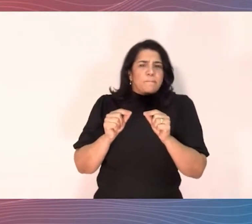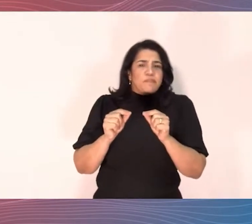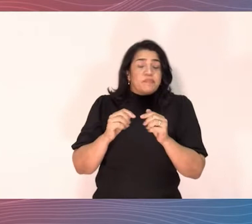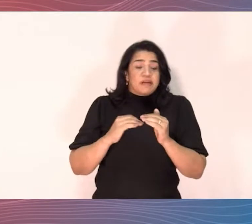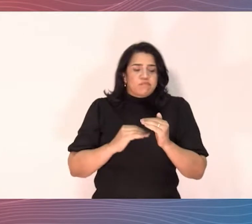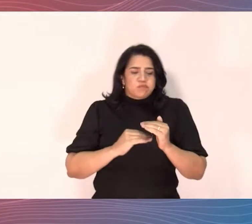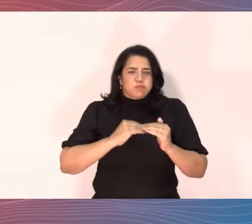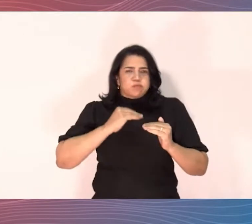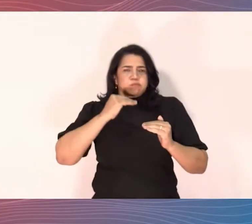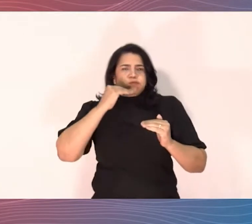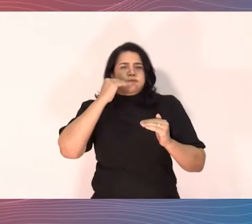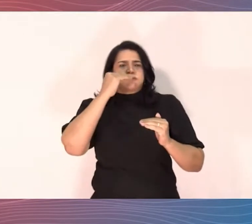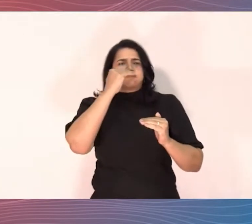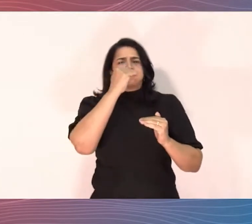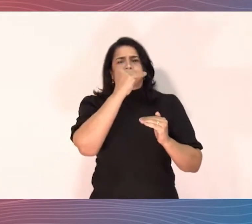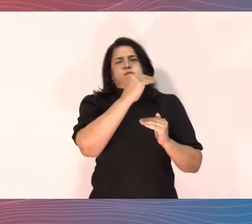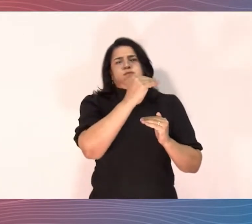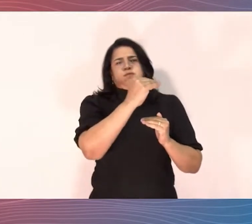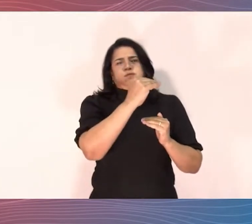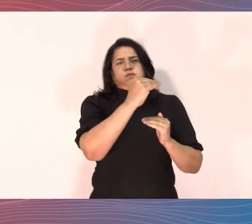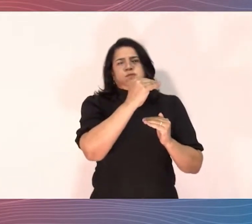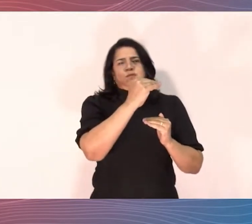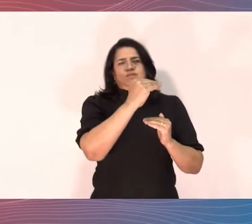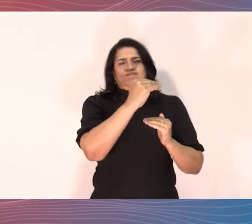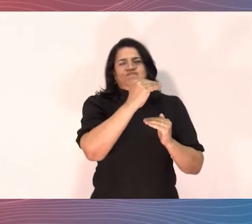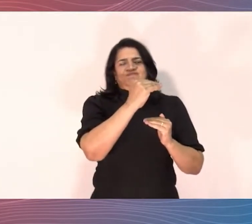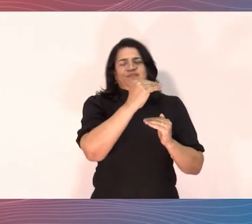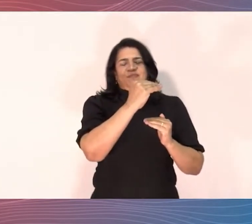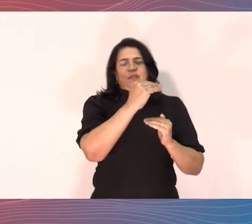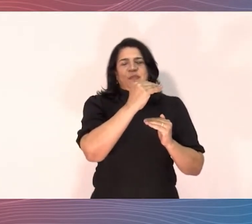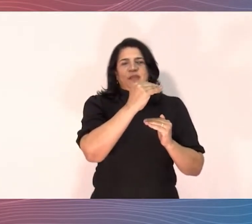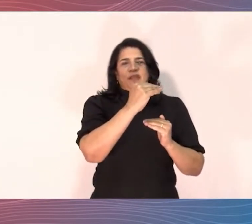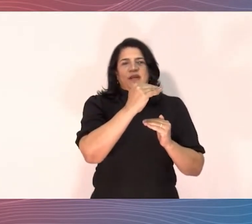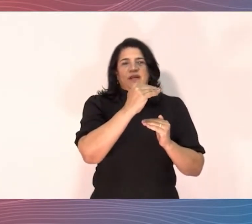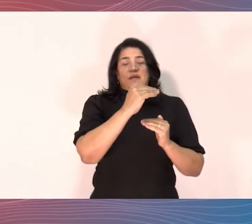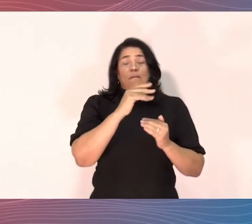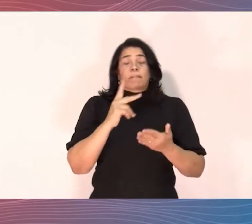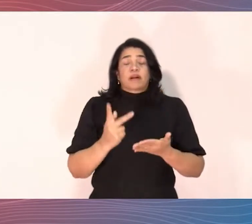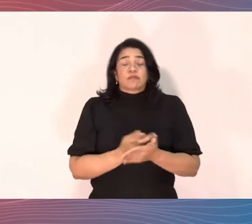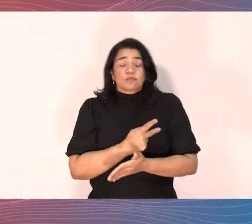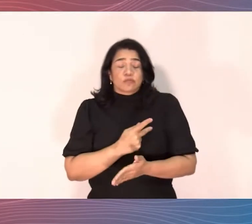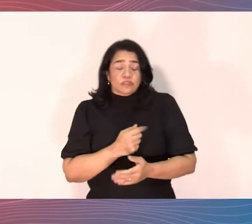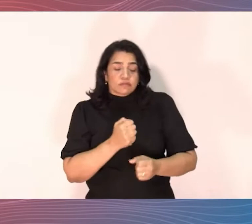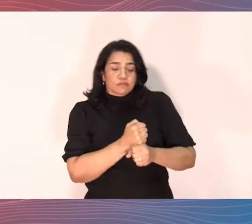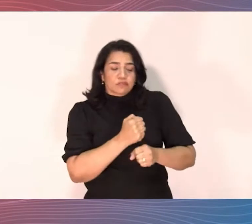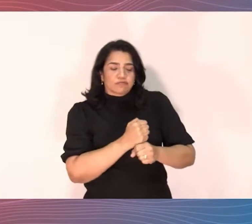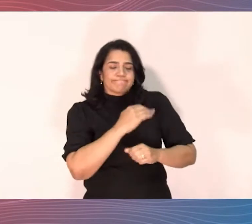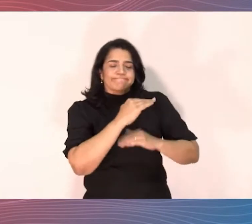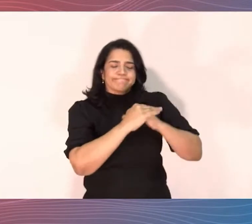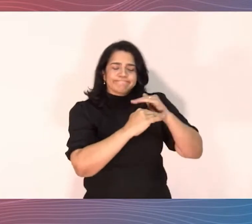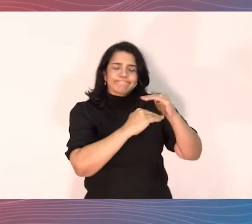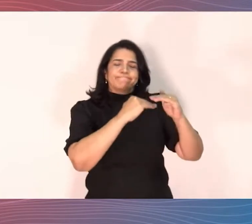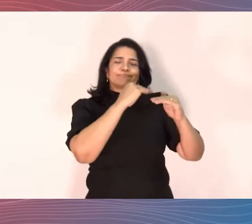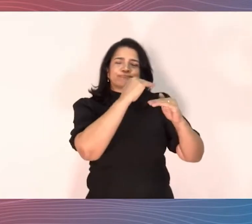crescimento, para o quê? A edificação de si mesmo em amor.